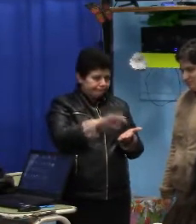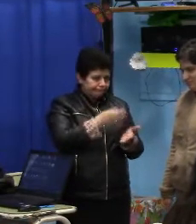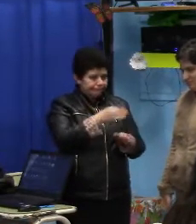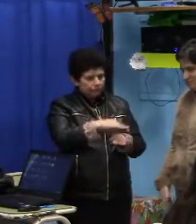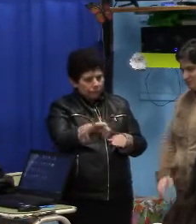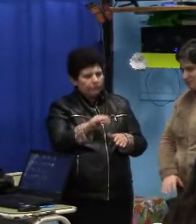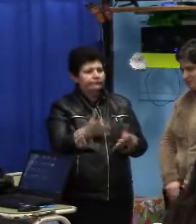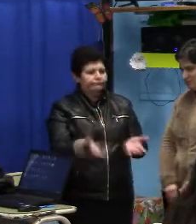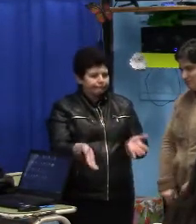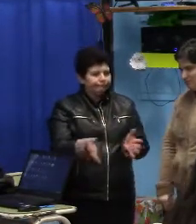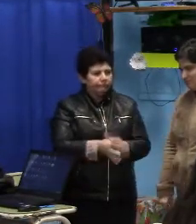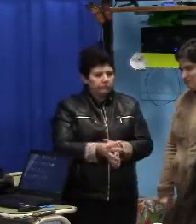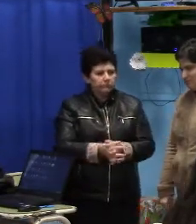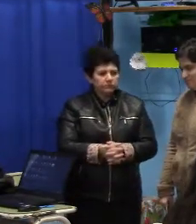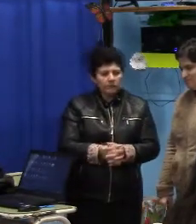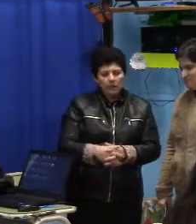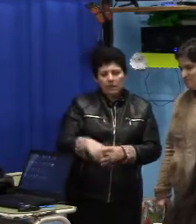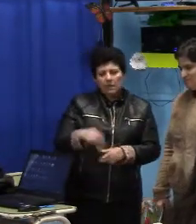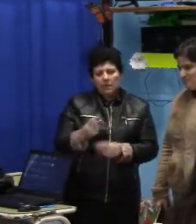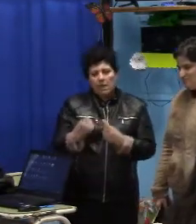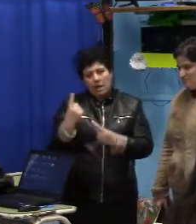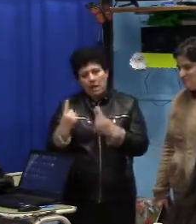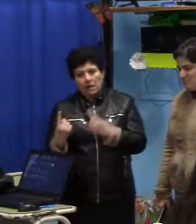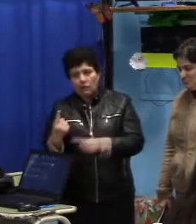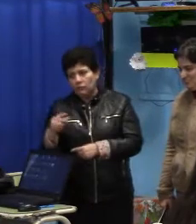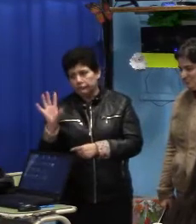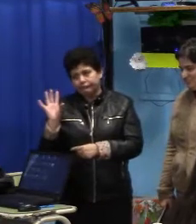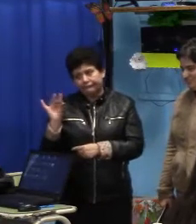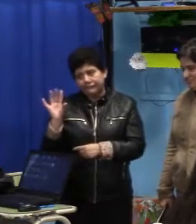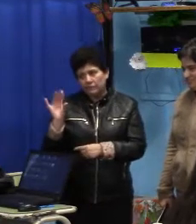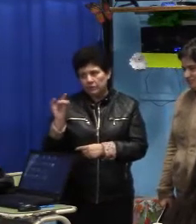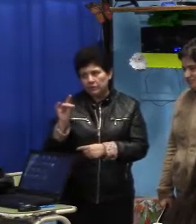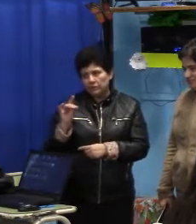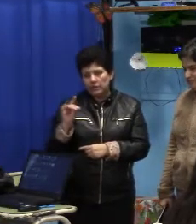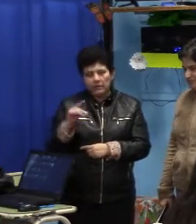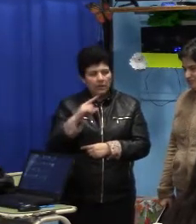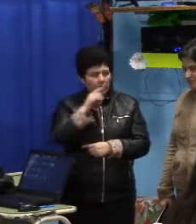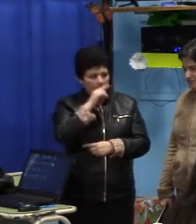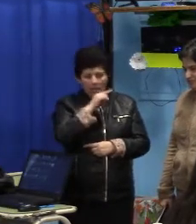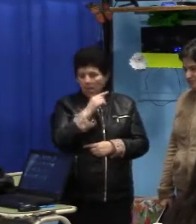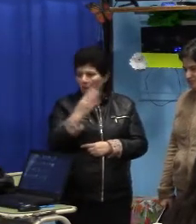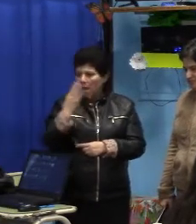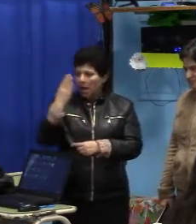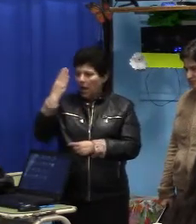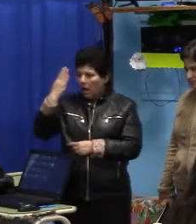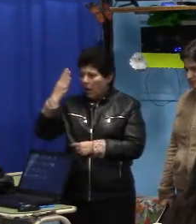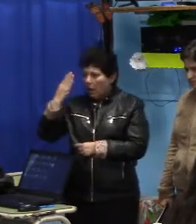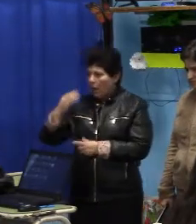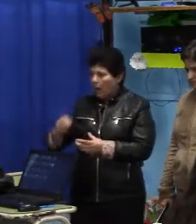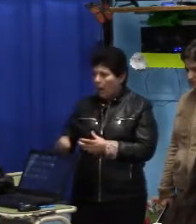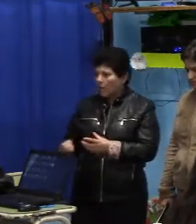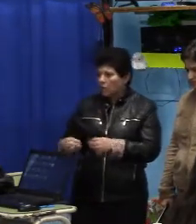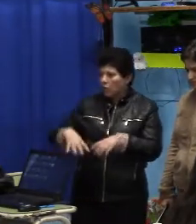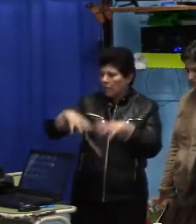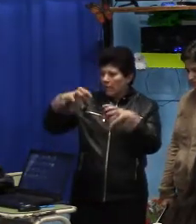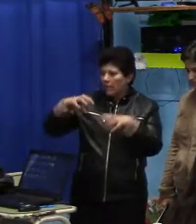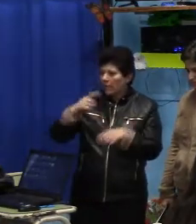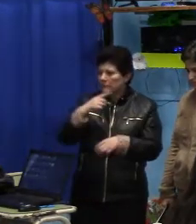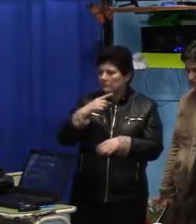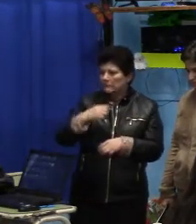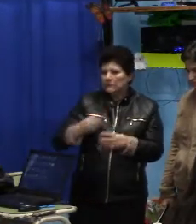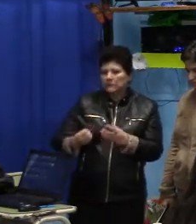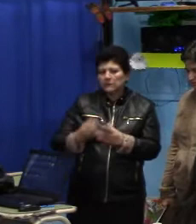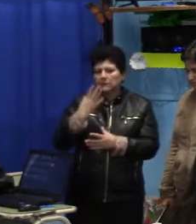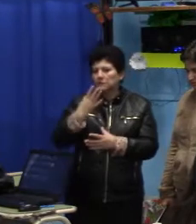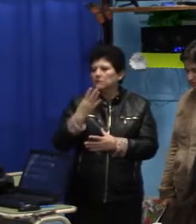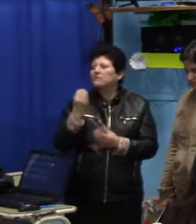partituras sencillas y otra más compleja. Ella se levanta todos los días, a las 4 de la mañana, y lo primero que hace es su